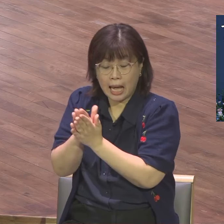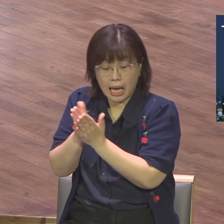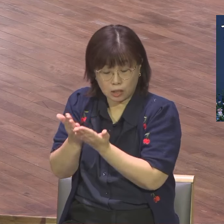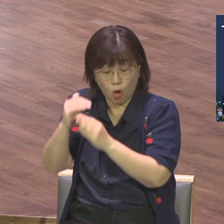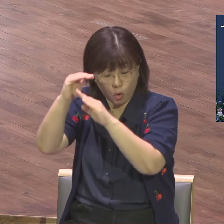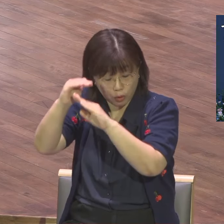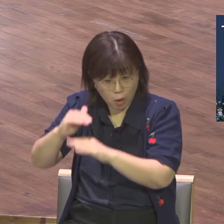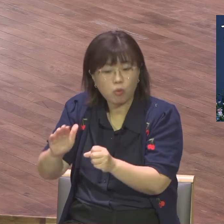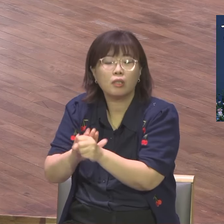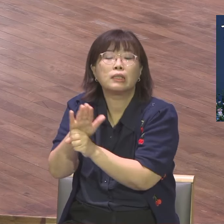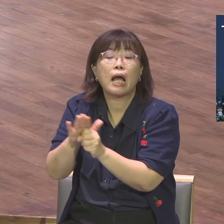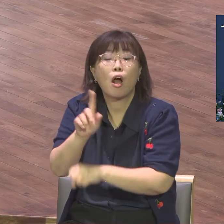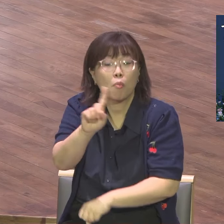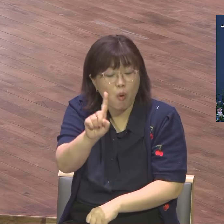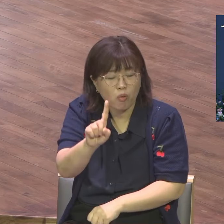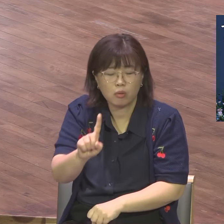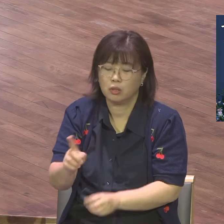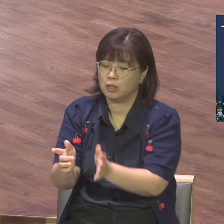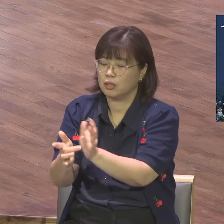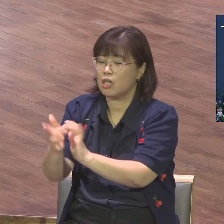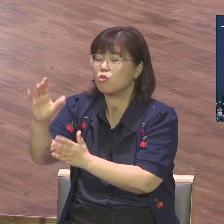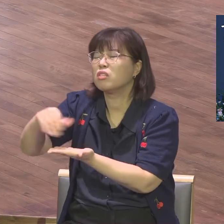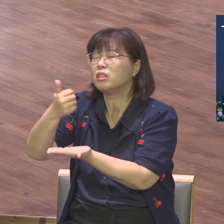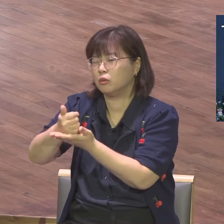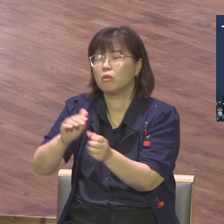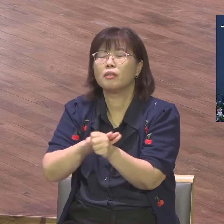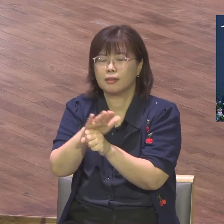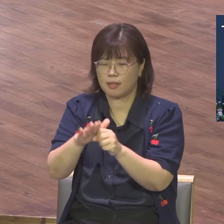말합니까? 예수 그리스도의 사랑의 고백이에요.